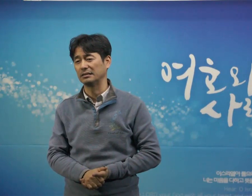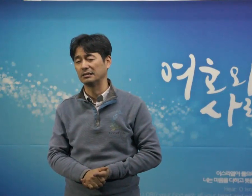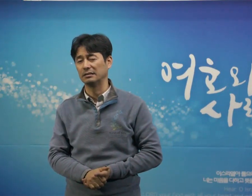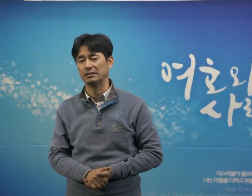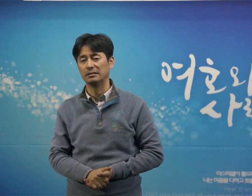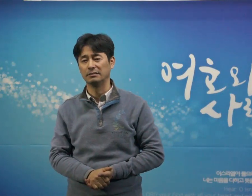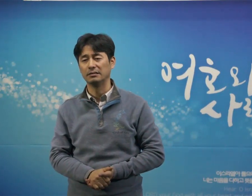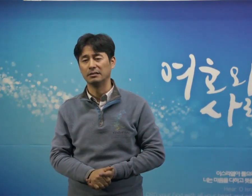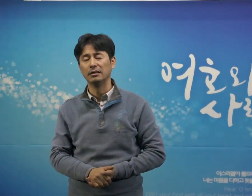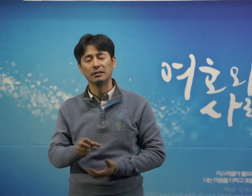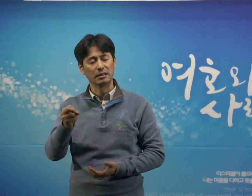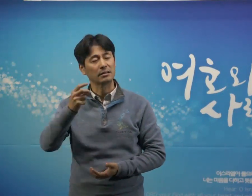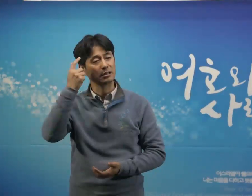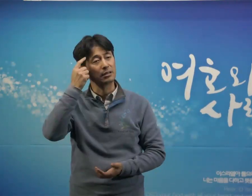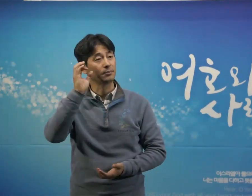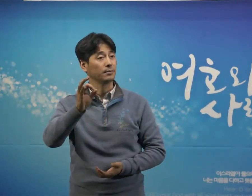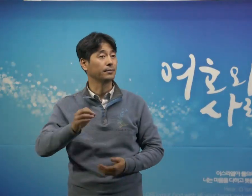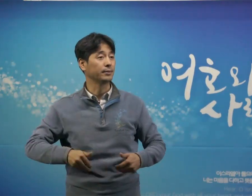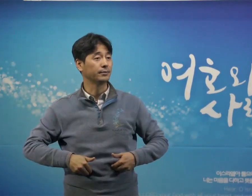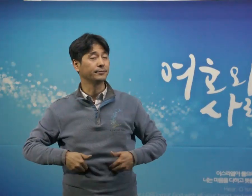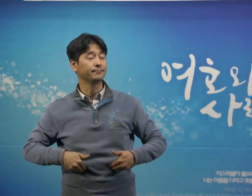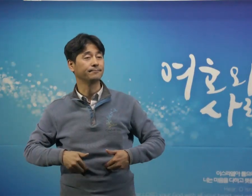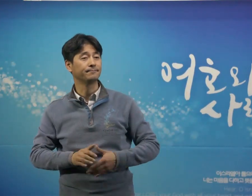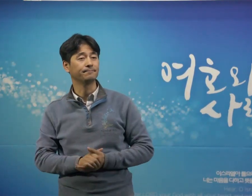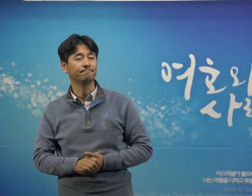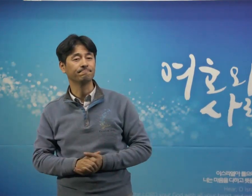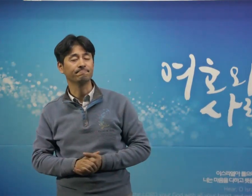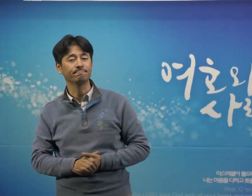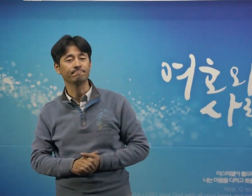우리가 가로막고 있지는 않는지 다시 한번 봐야 할 것입니다.